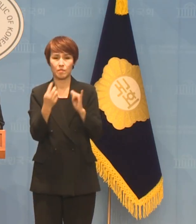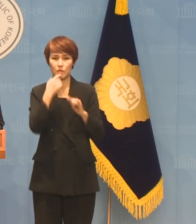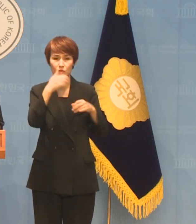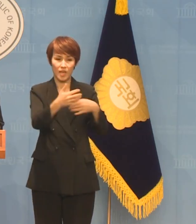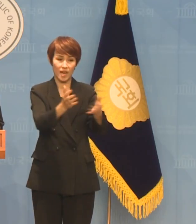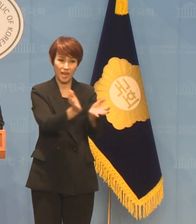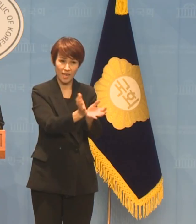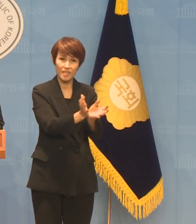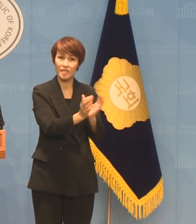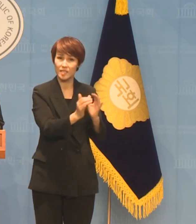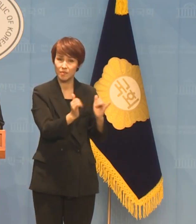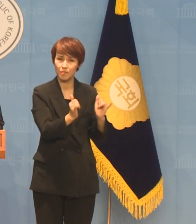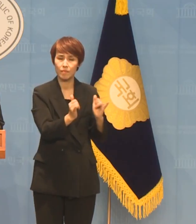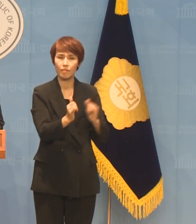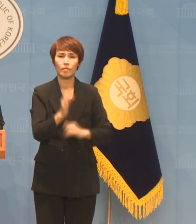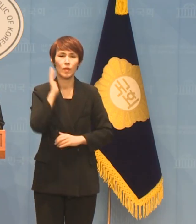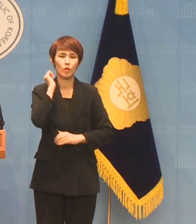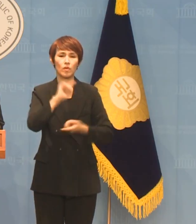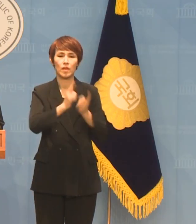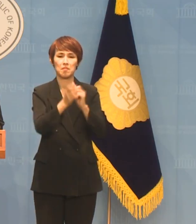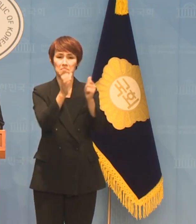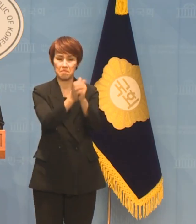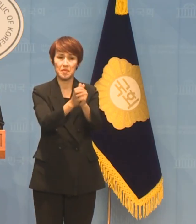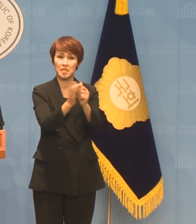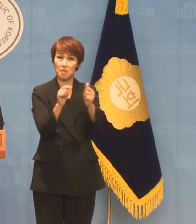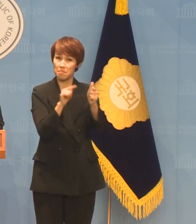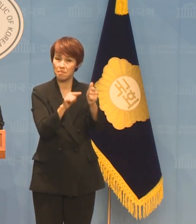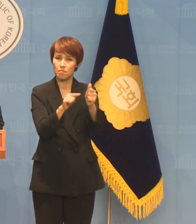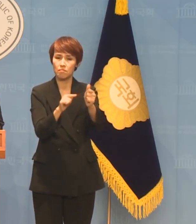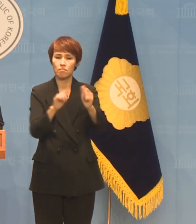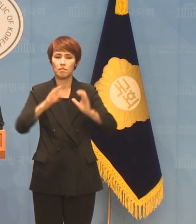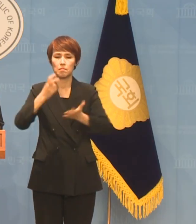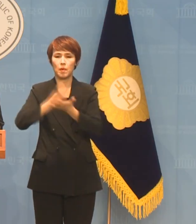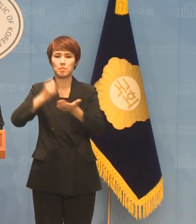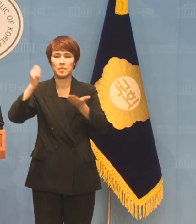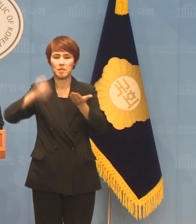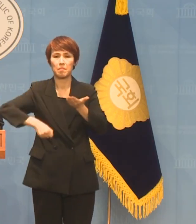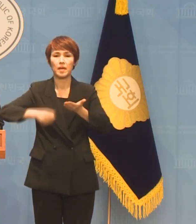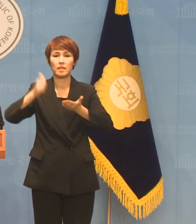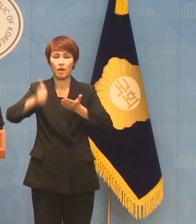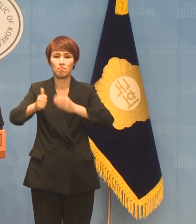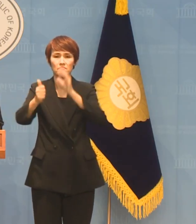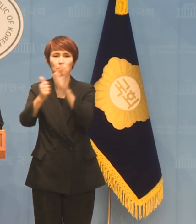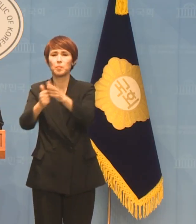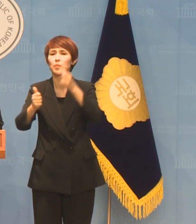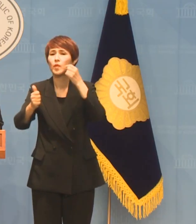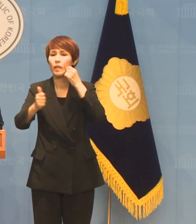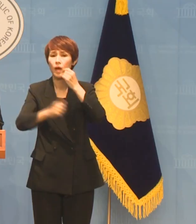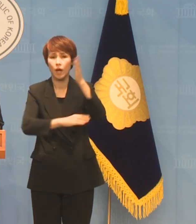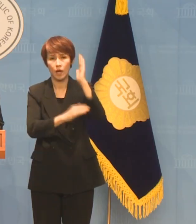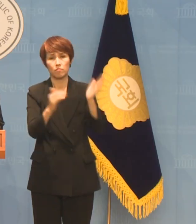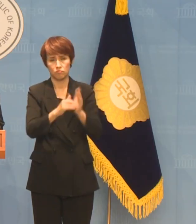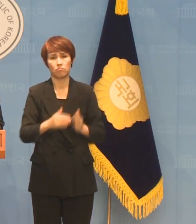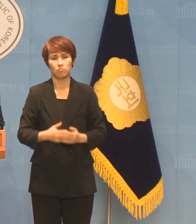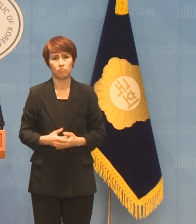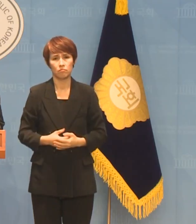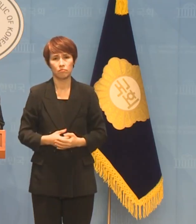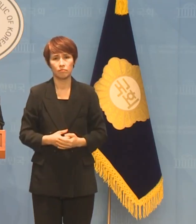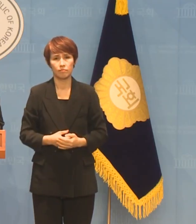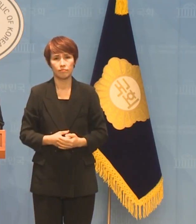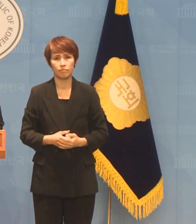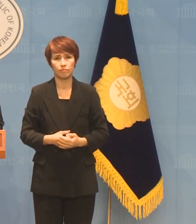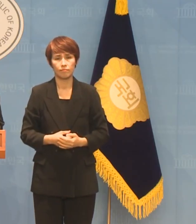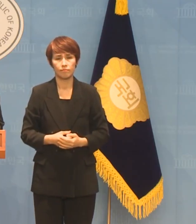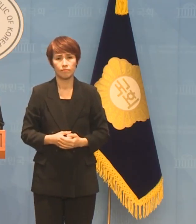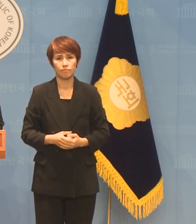지도부들은 대통령 권한대행은 헌법재판관을 임명할 수 없다고 말한 바 있습니다. 그럼에도